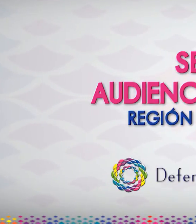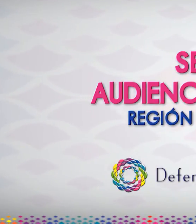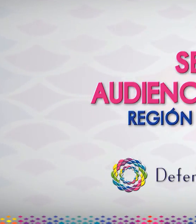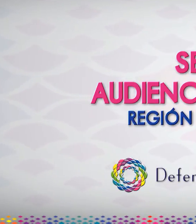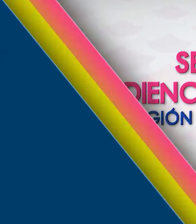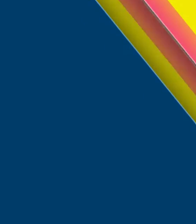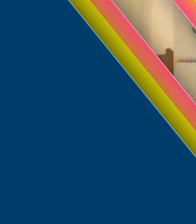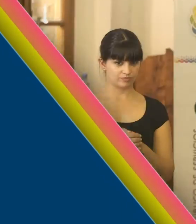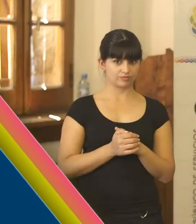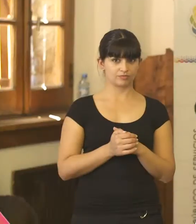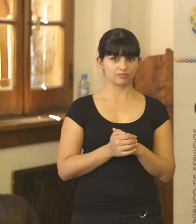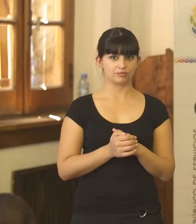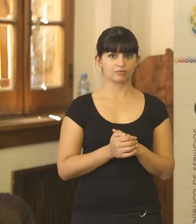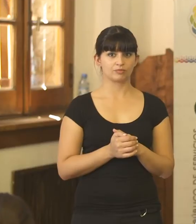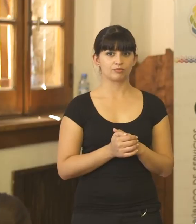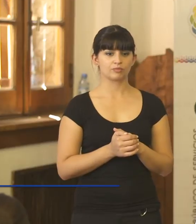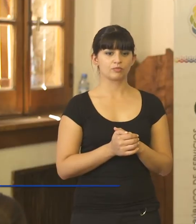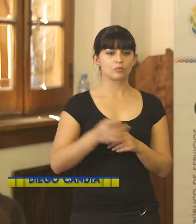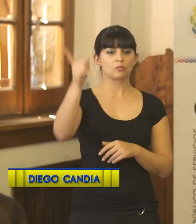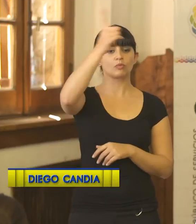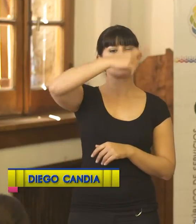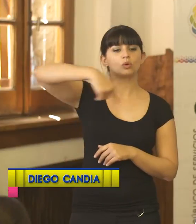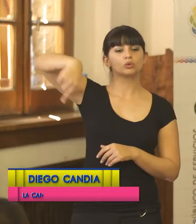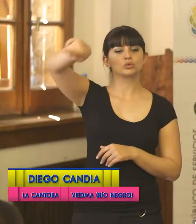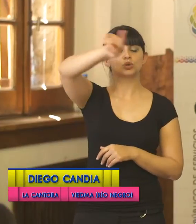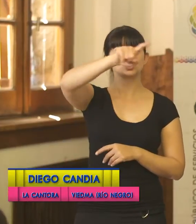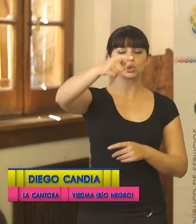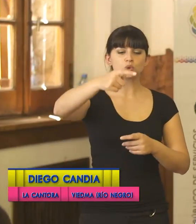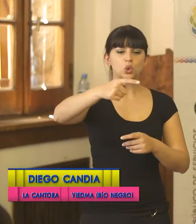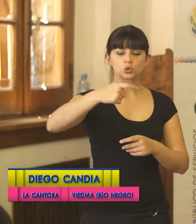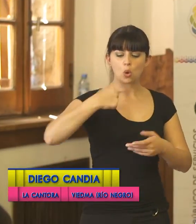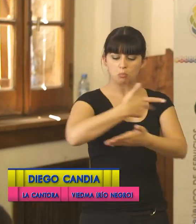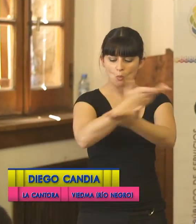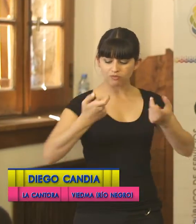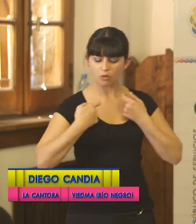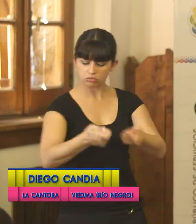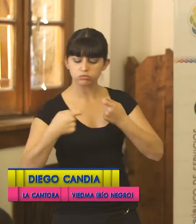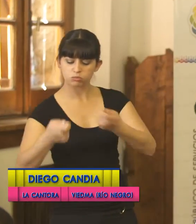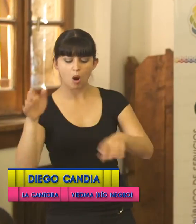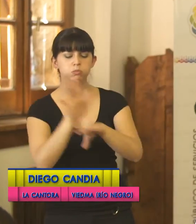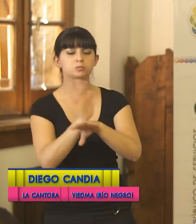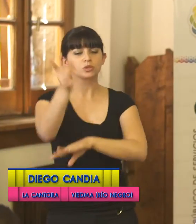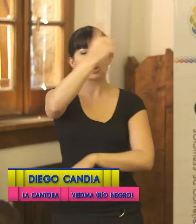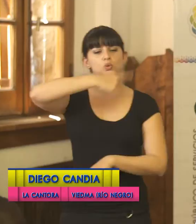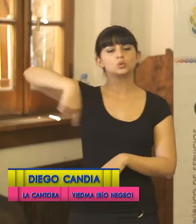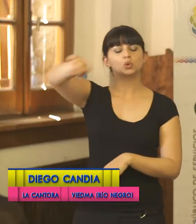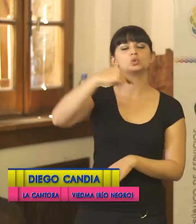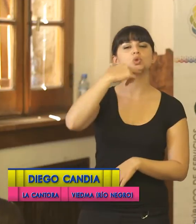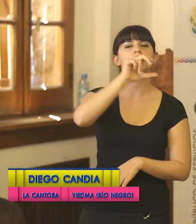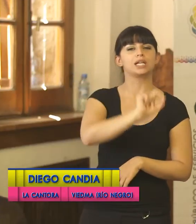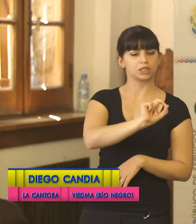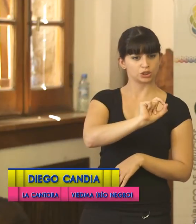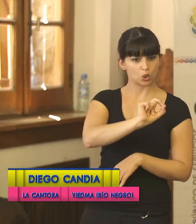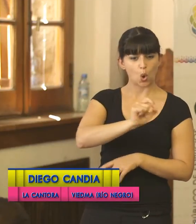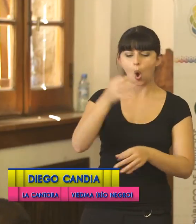ah somos los hijos de la asistencia pública de la educación pública de los reformatorios